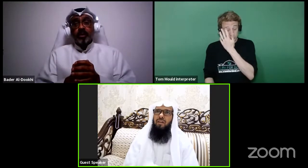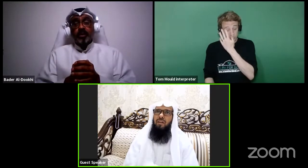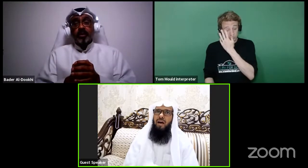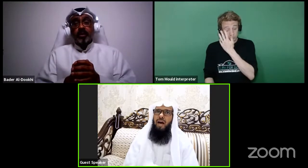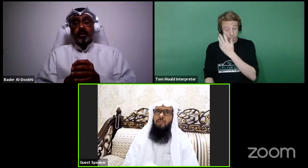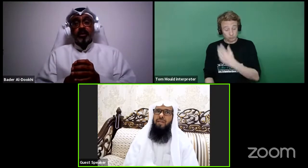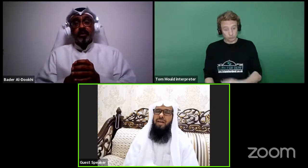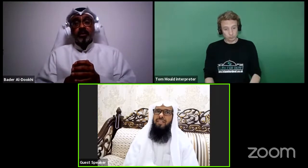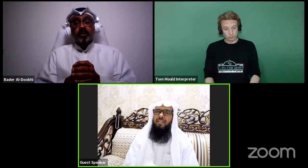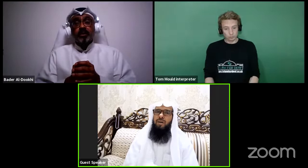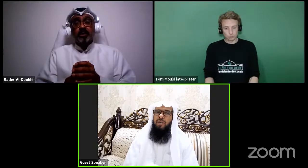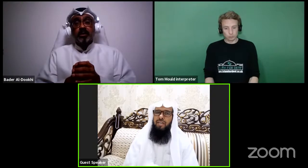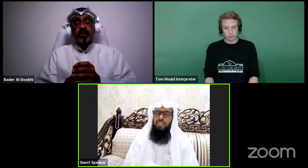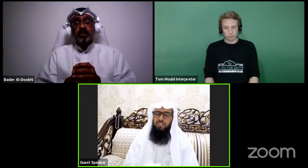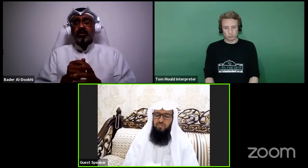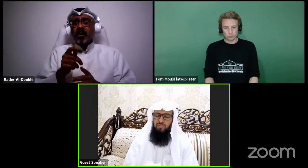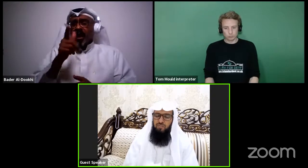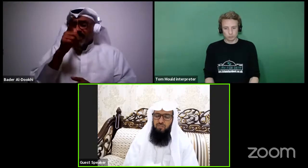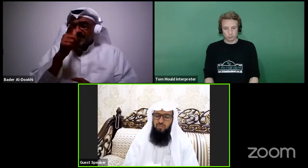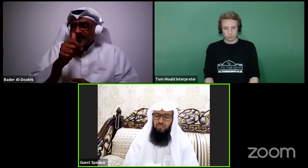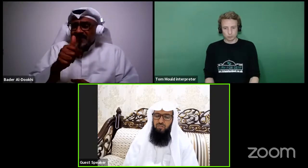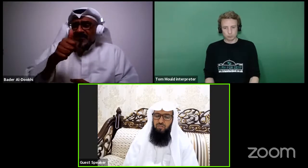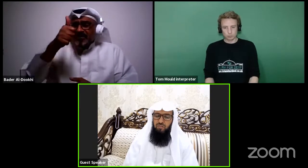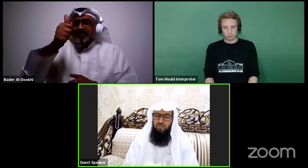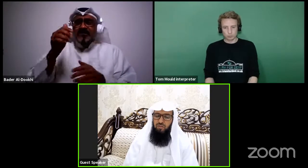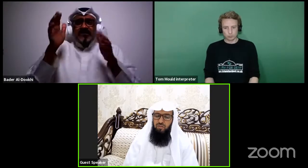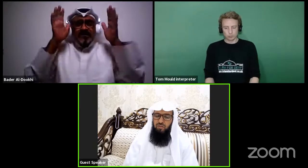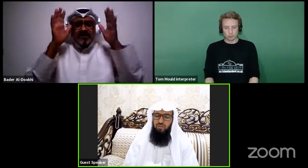من أبلغ العبادات